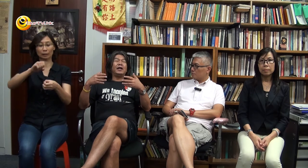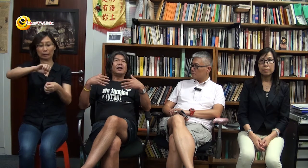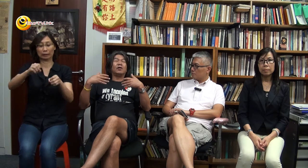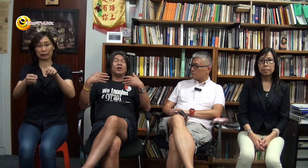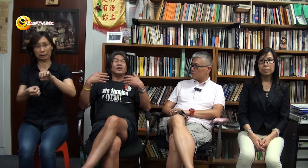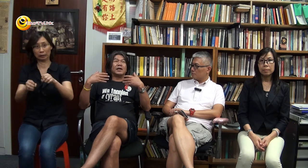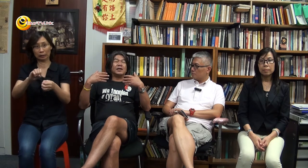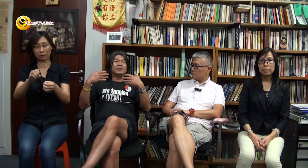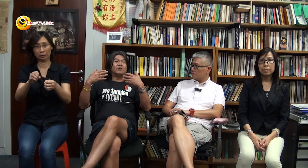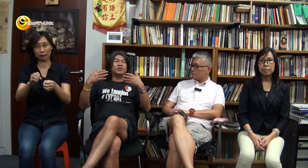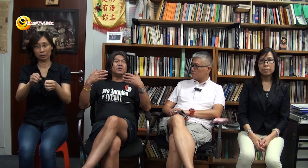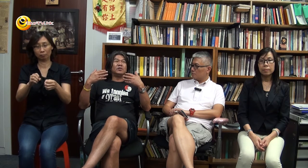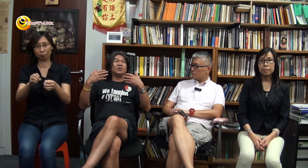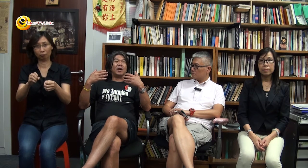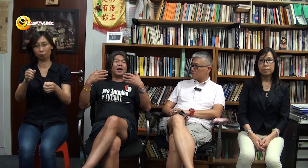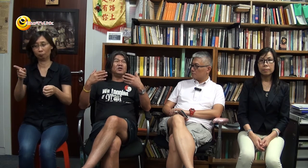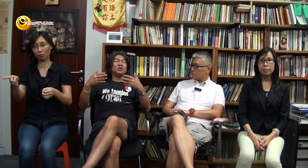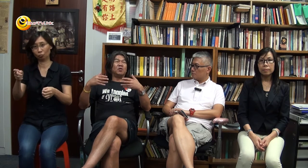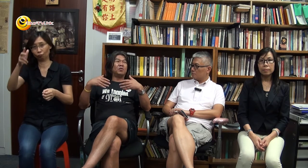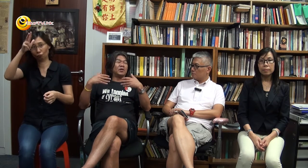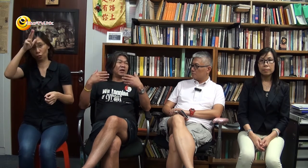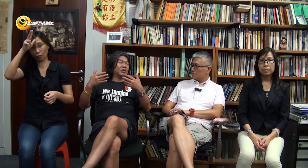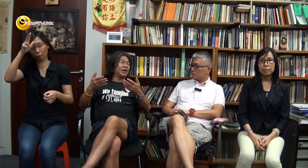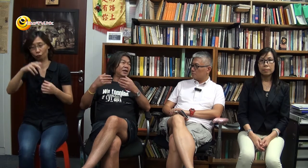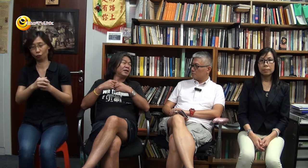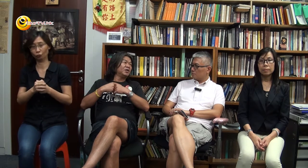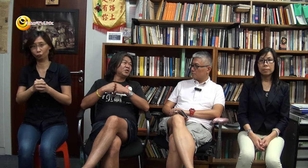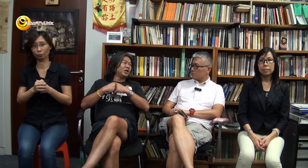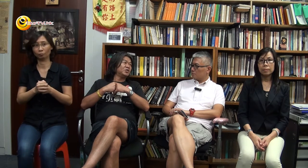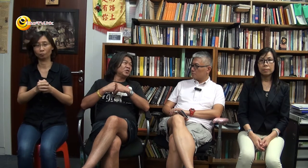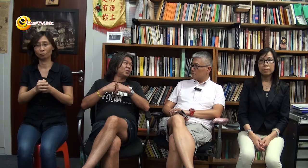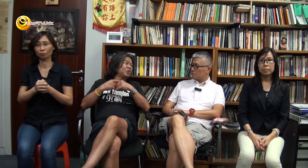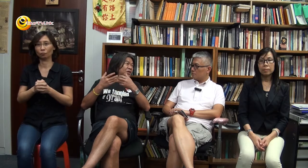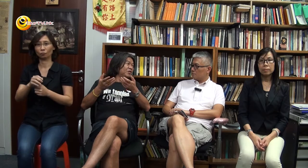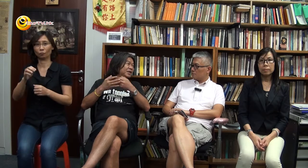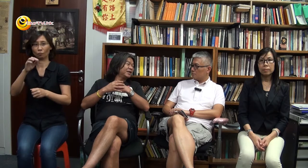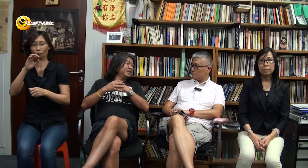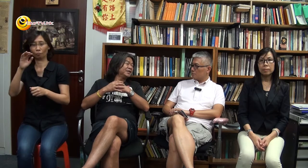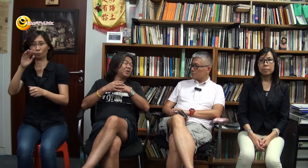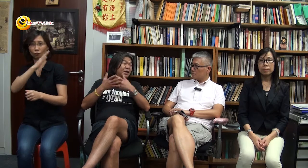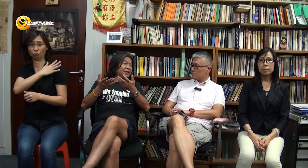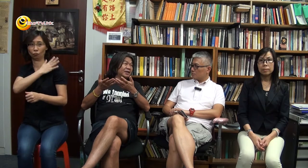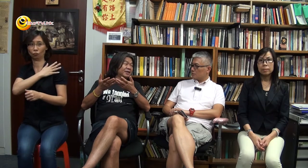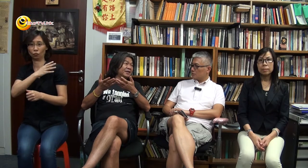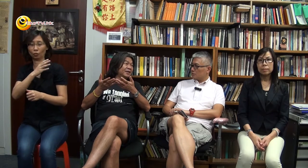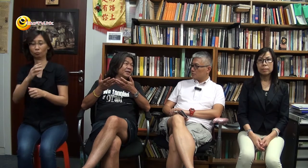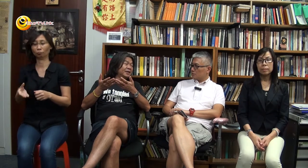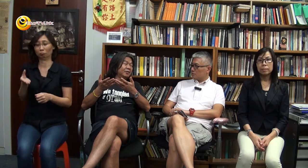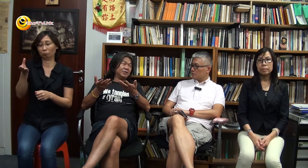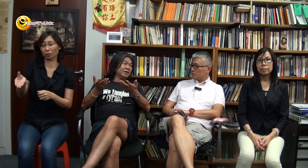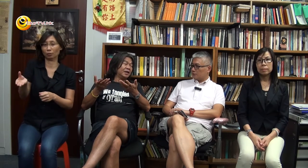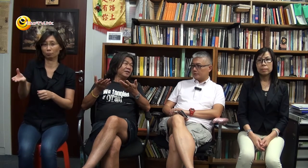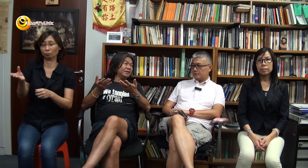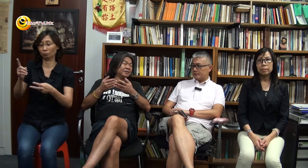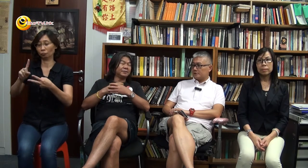俾呢一個梁振英政府話係元兇禍首嘅嗰個水喉匠做過嗰啲工程咧？如果唔係咧，